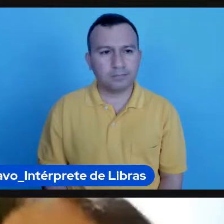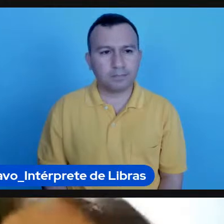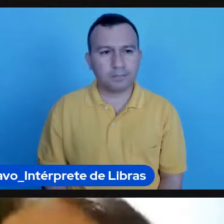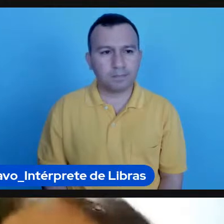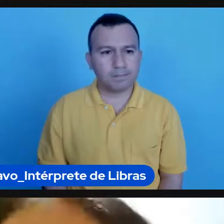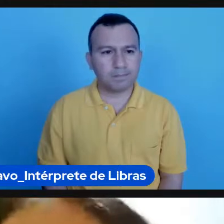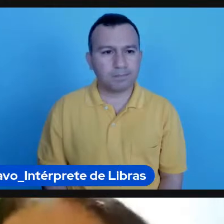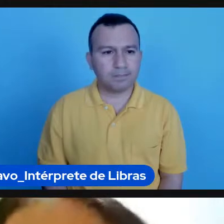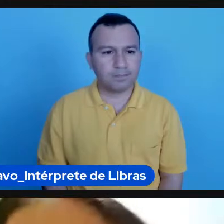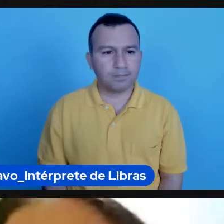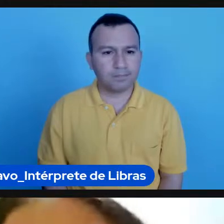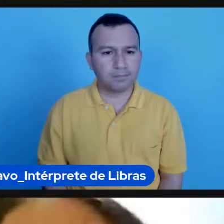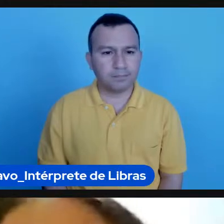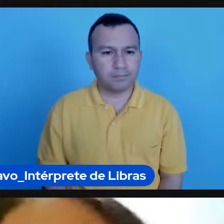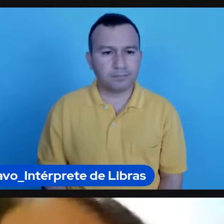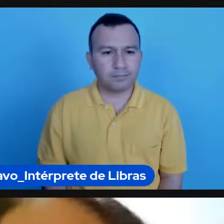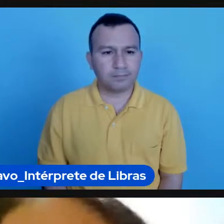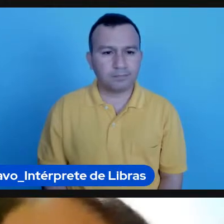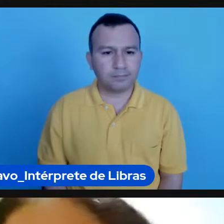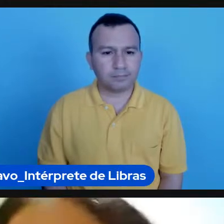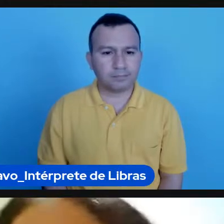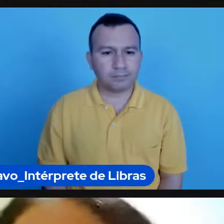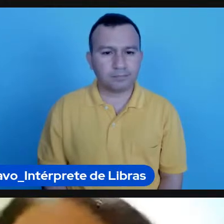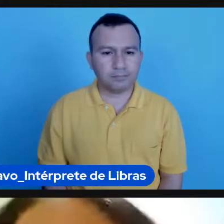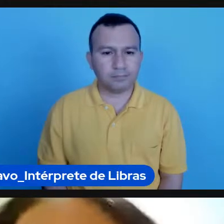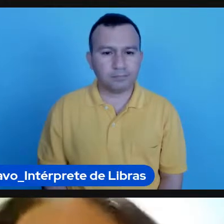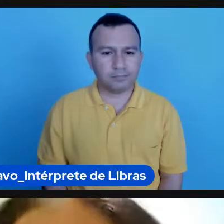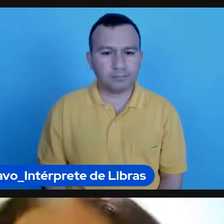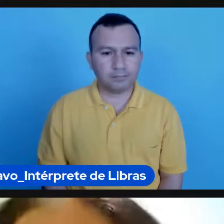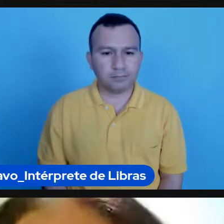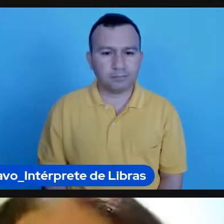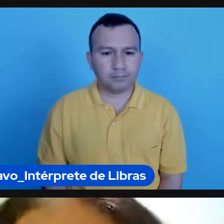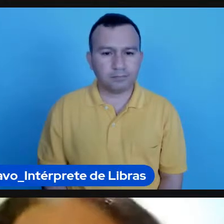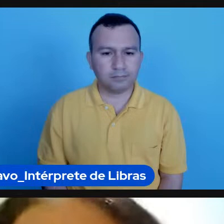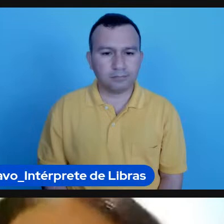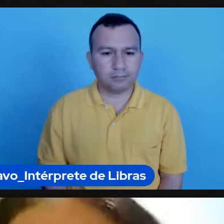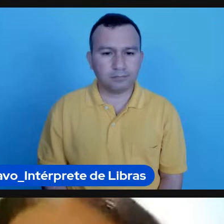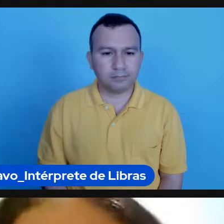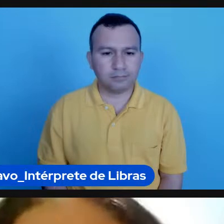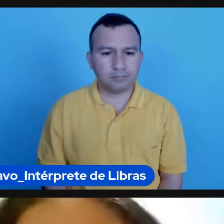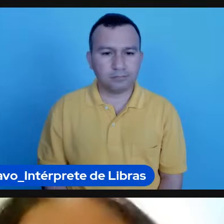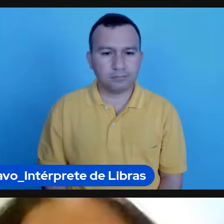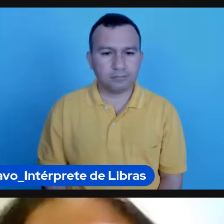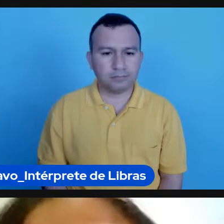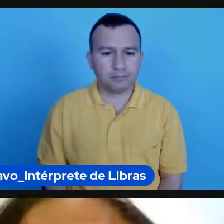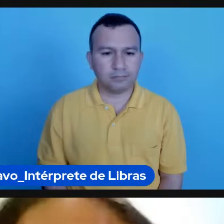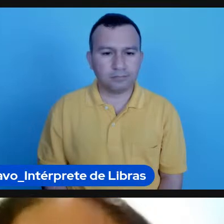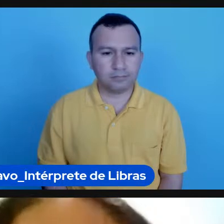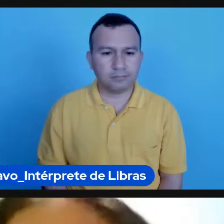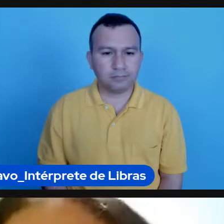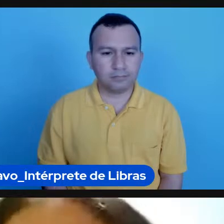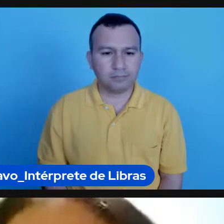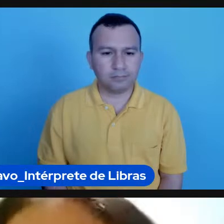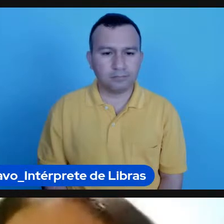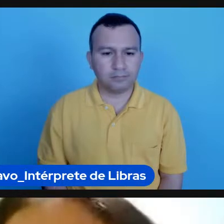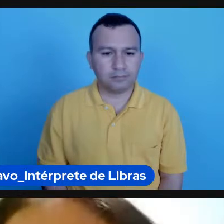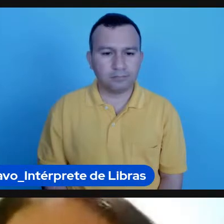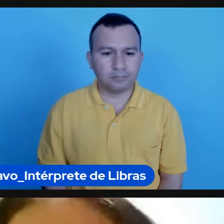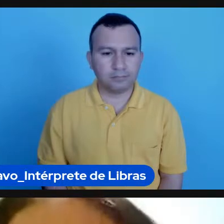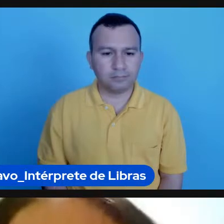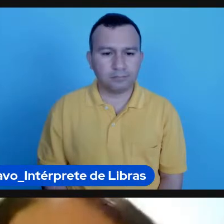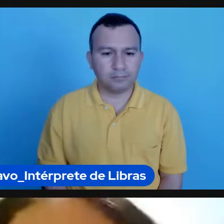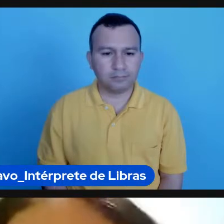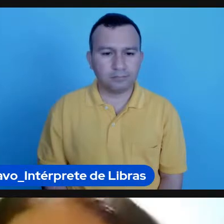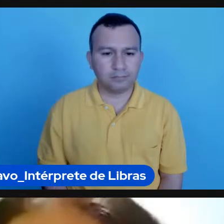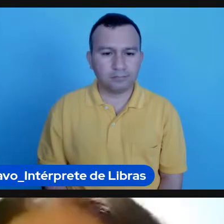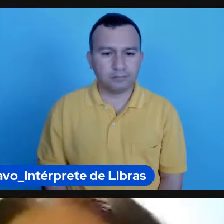de professores, da formação de todos os profissionais, a universidade não pensou muito